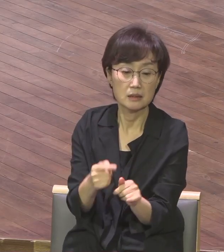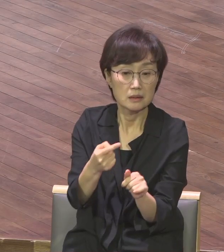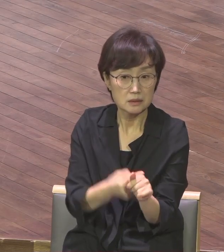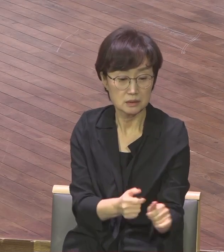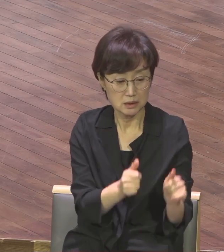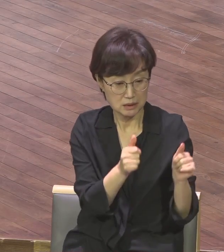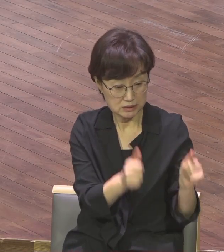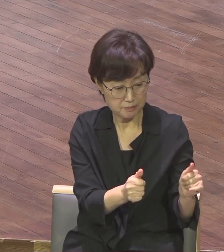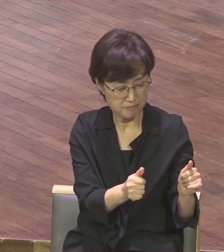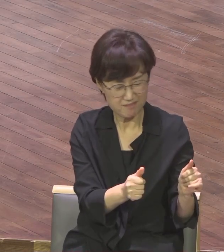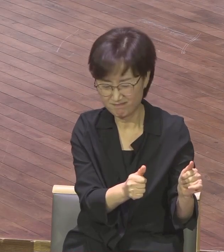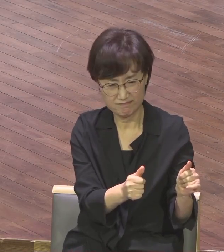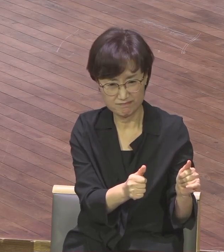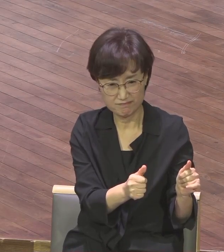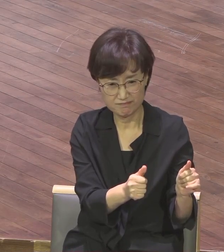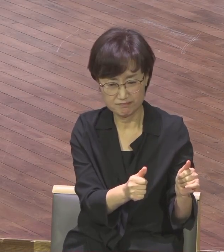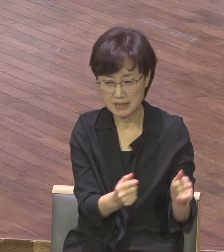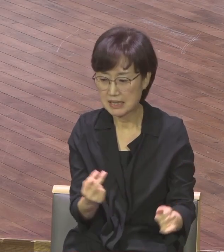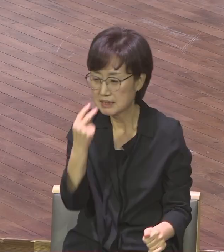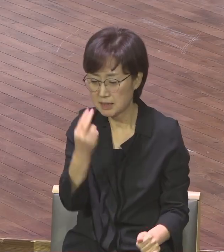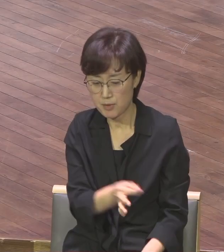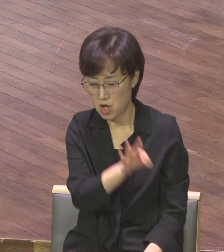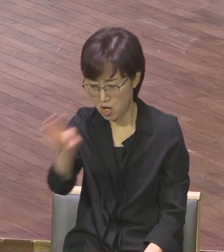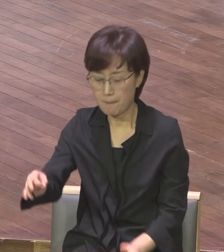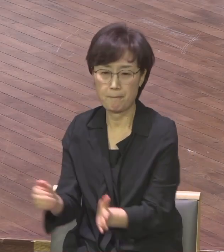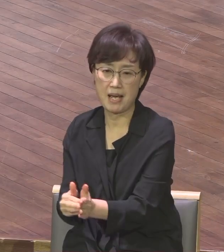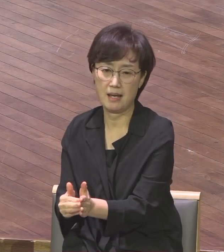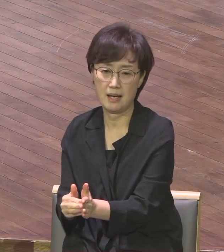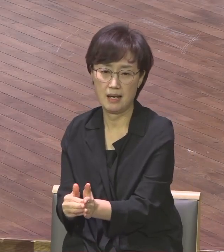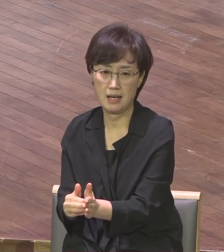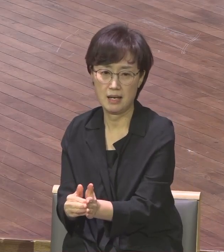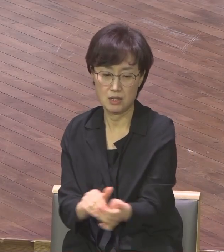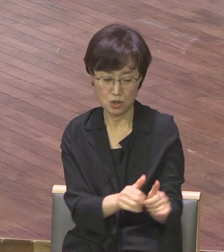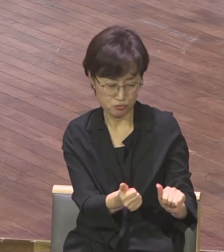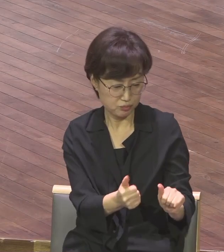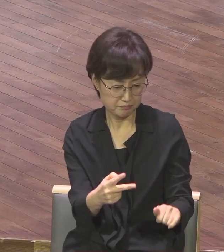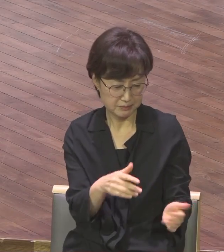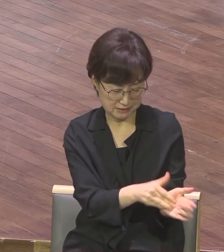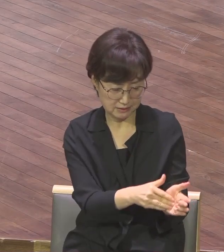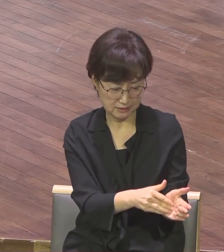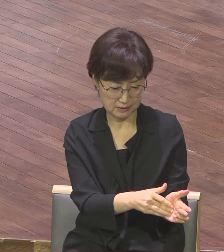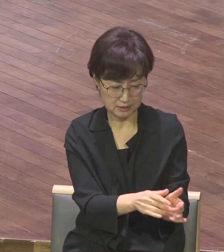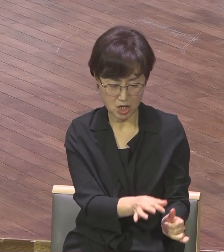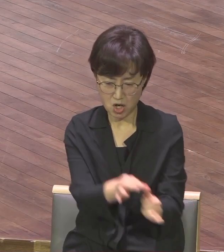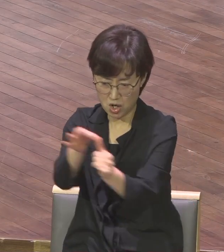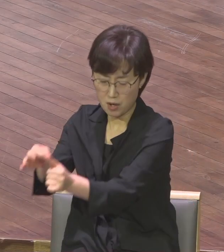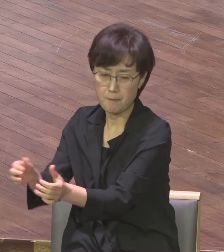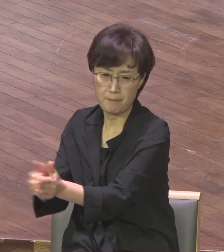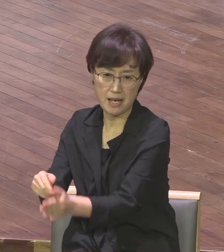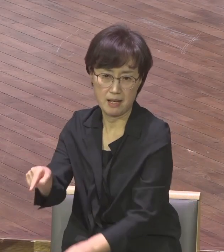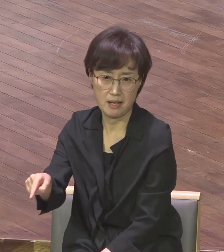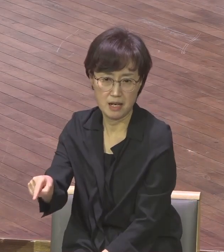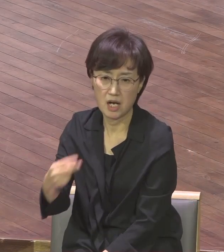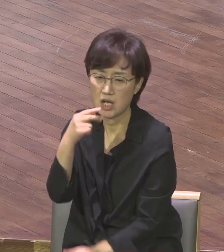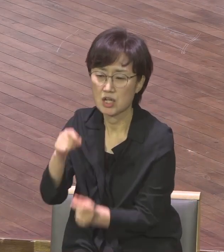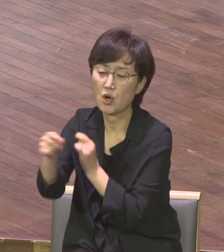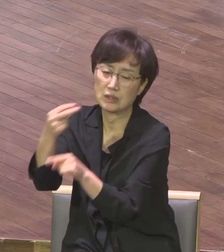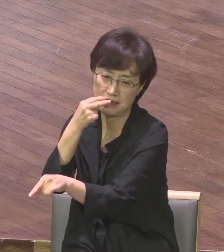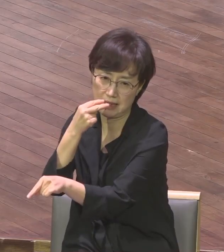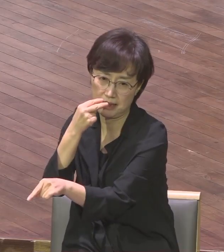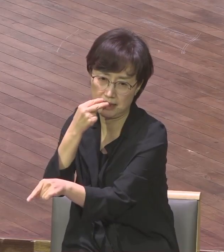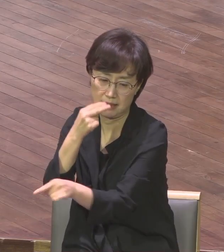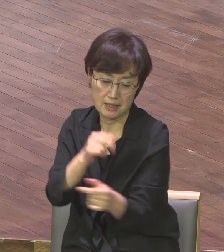심판에서 생명으로 끝나버렸습니다. 사망에서 생명으로 옮겼느니라.